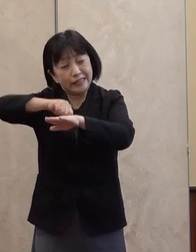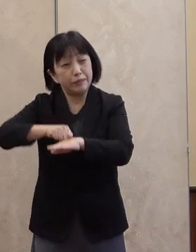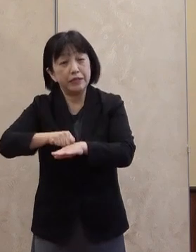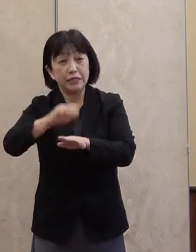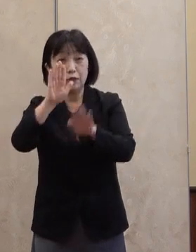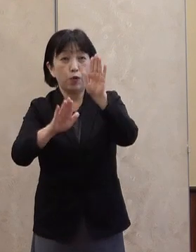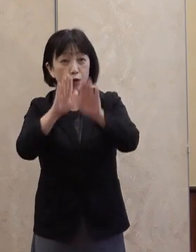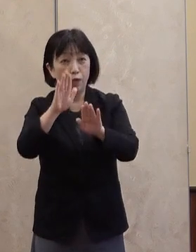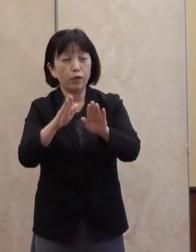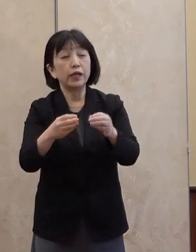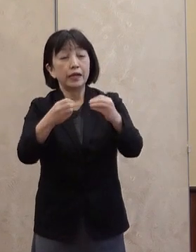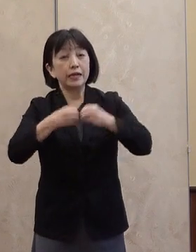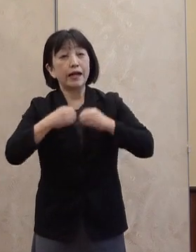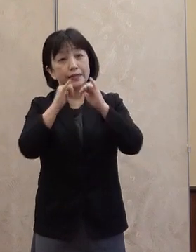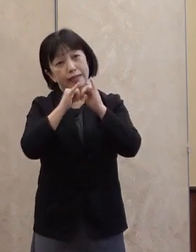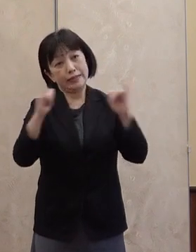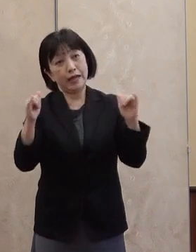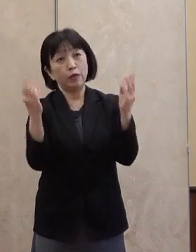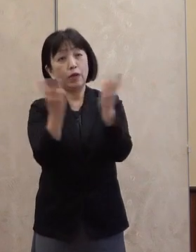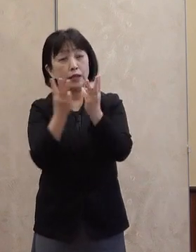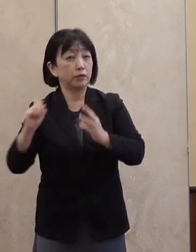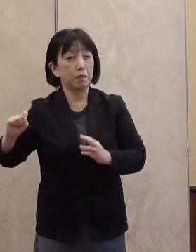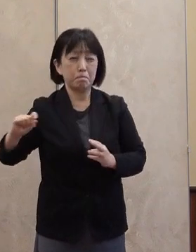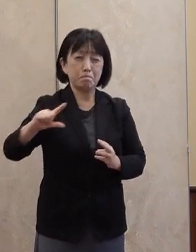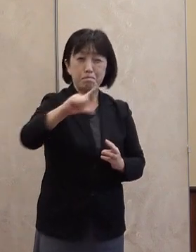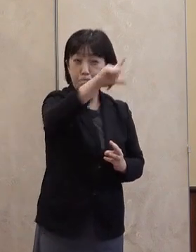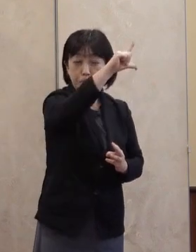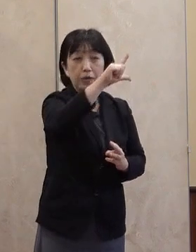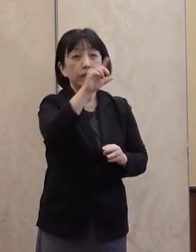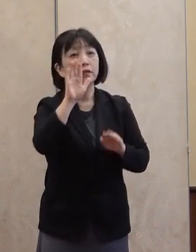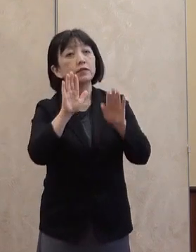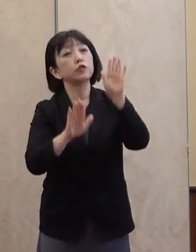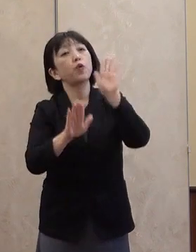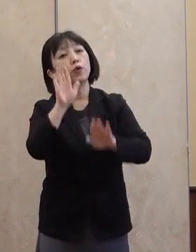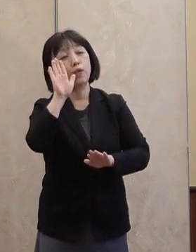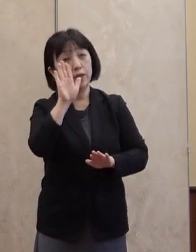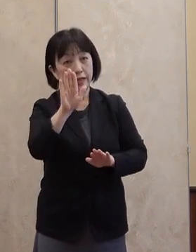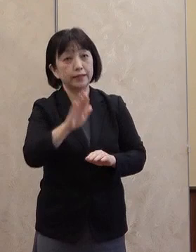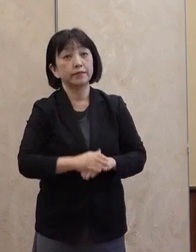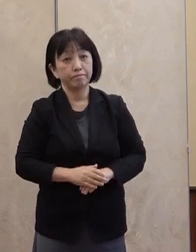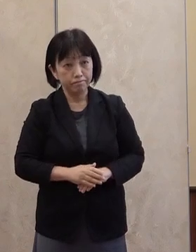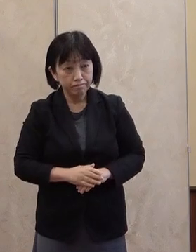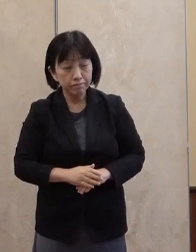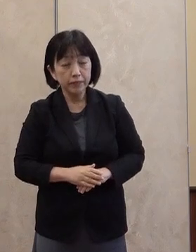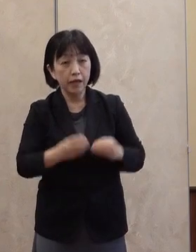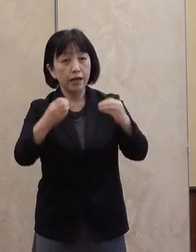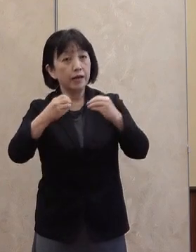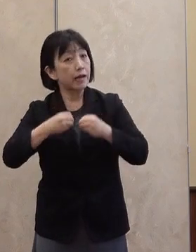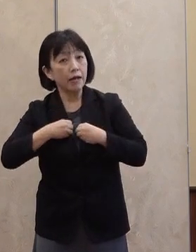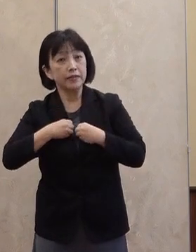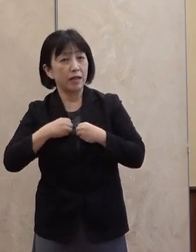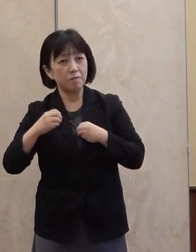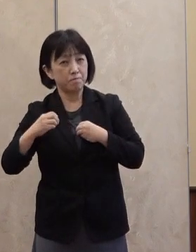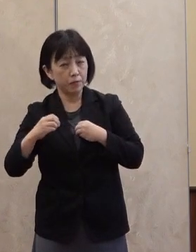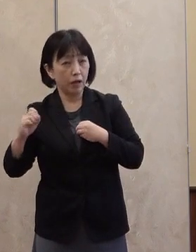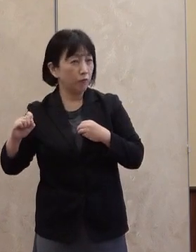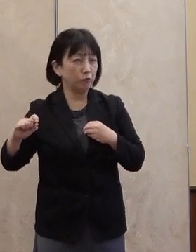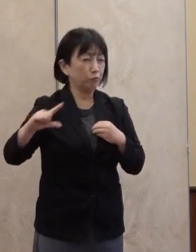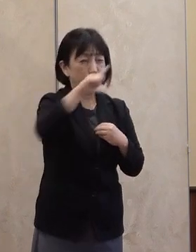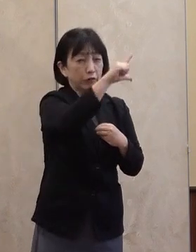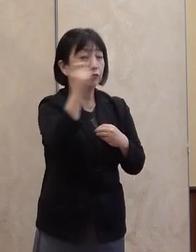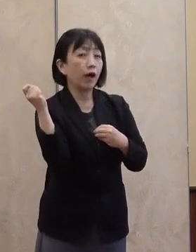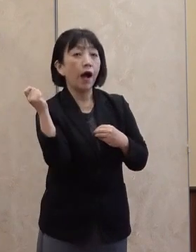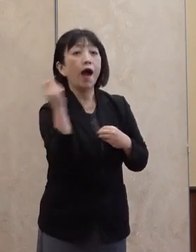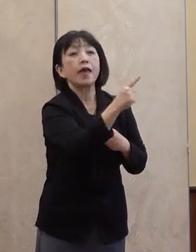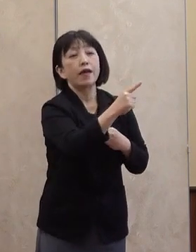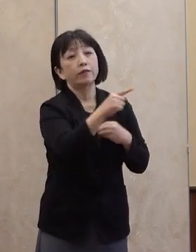数については右肩上がりの状況です。またその感染の速度が非常に速いというのが今回の特徴です